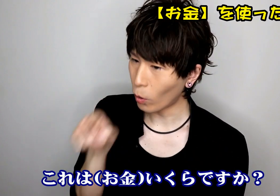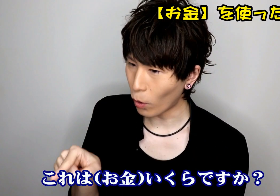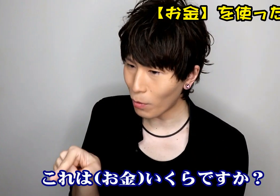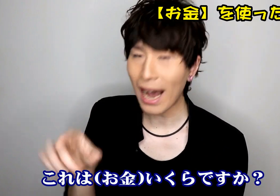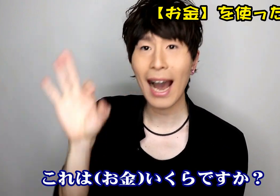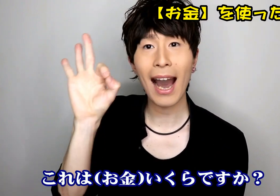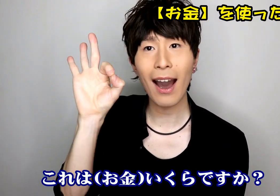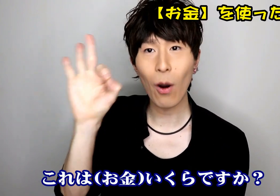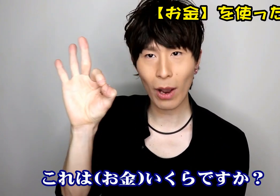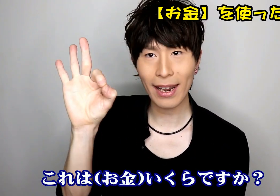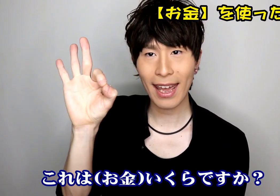これはお金